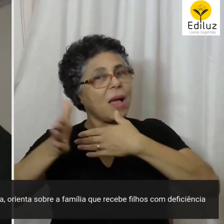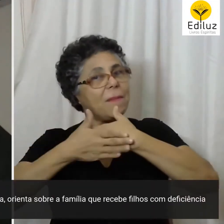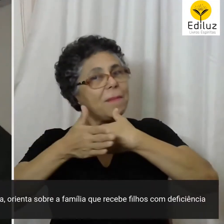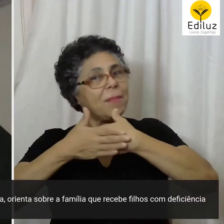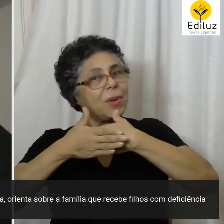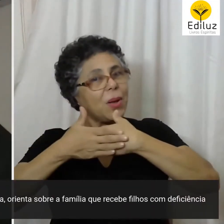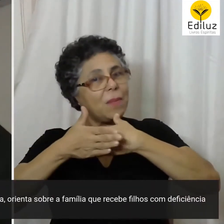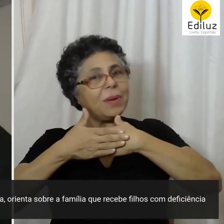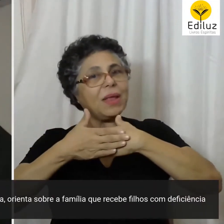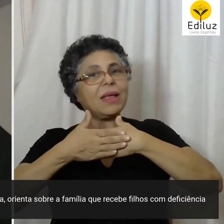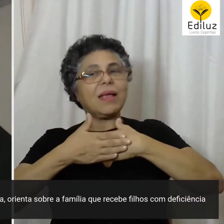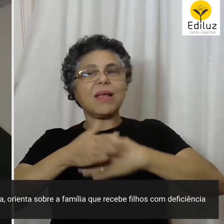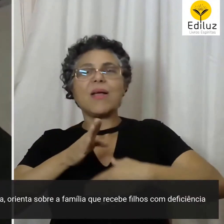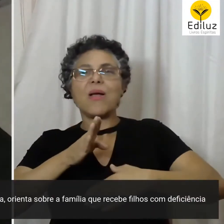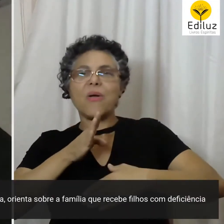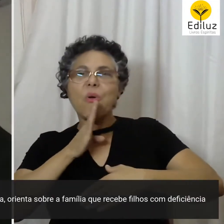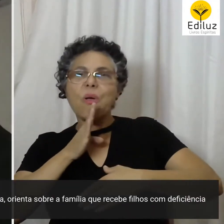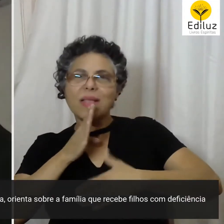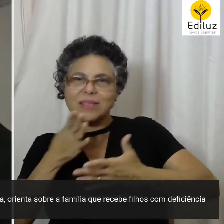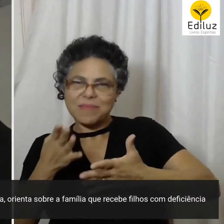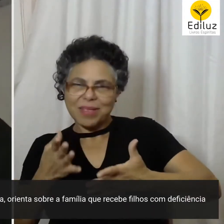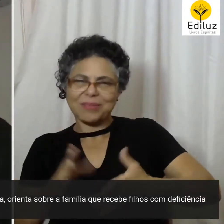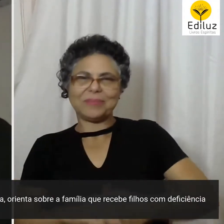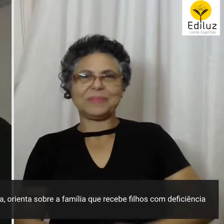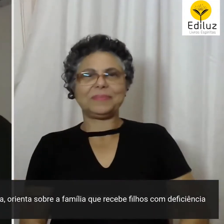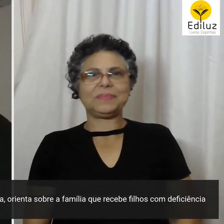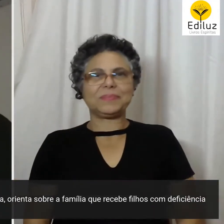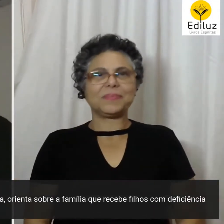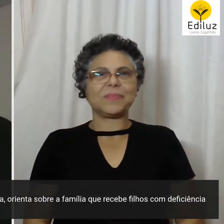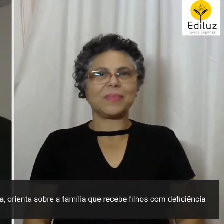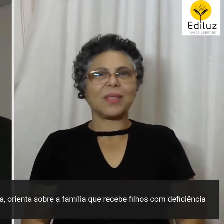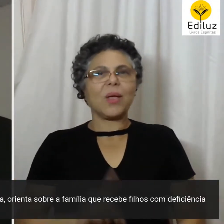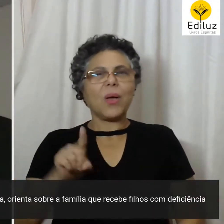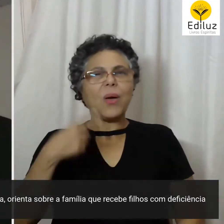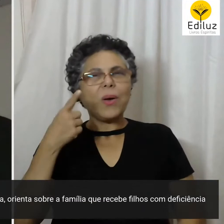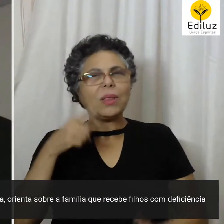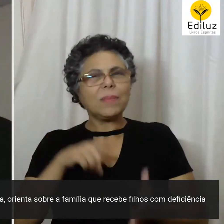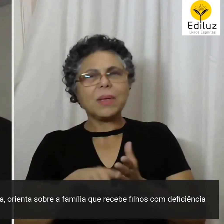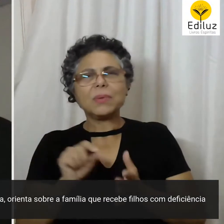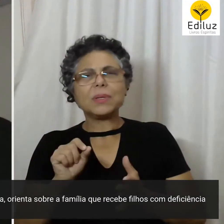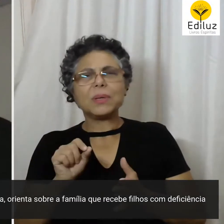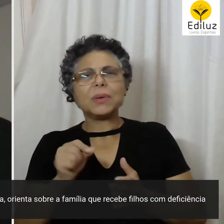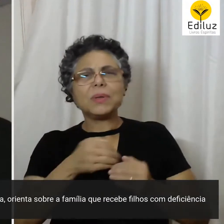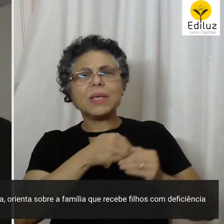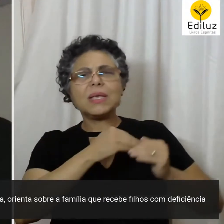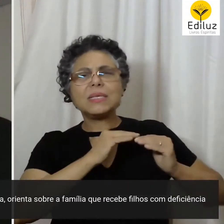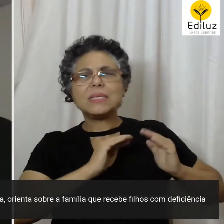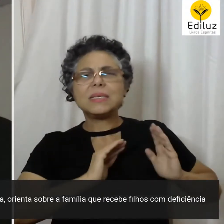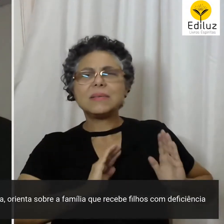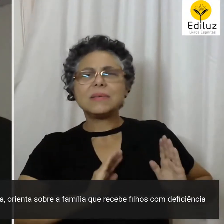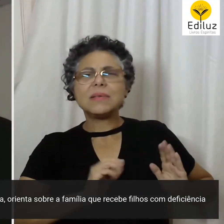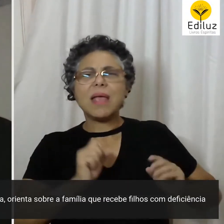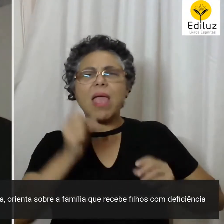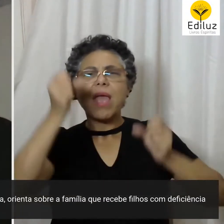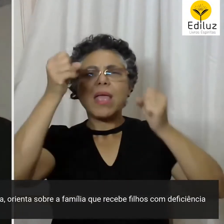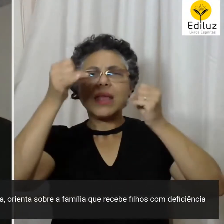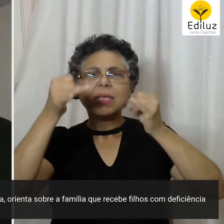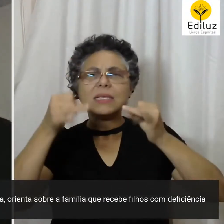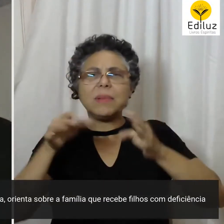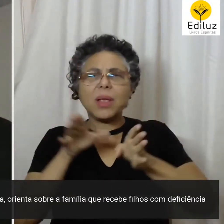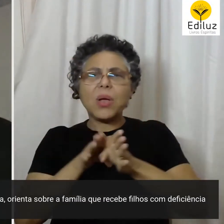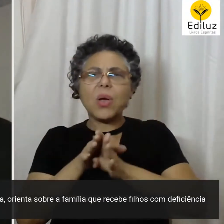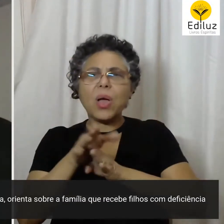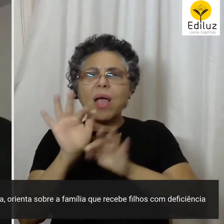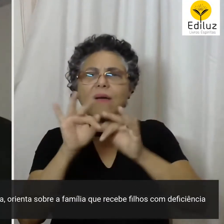seu caminho, né? Outra pergunta. O que a veneranda explica, orienta sobre a família